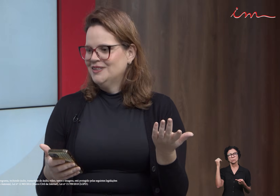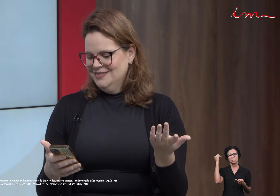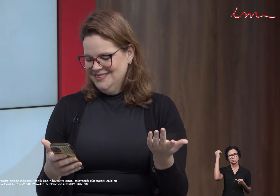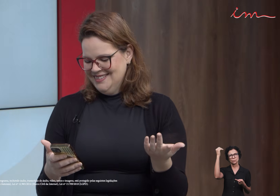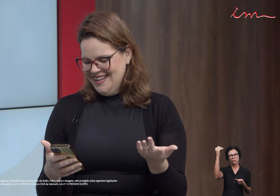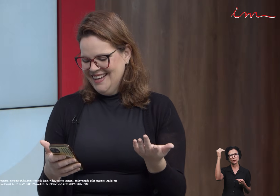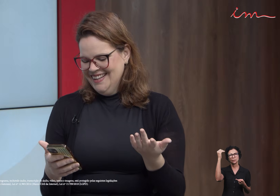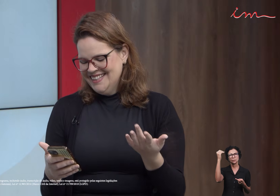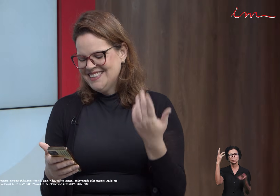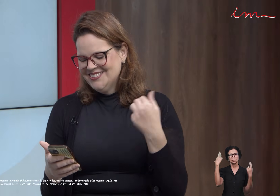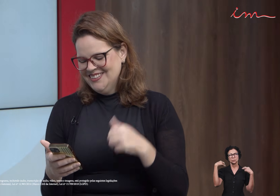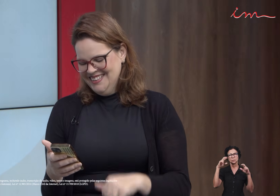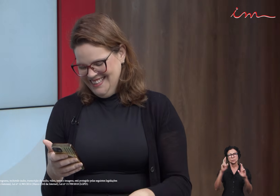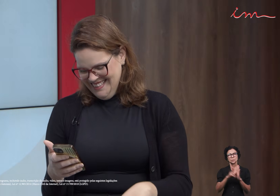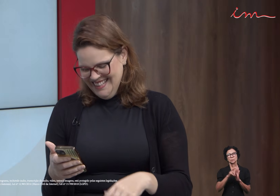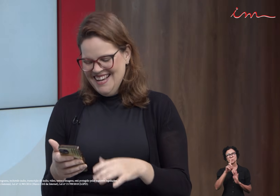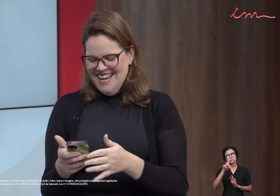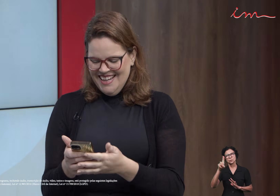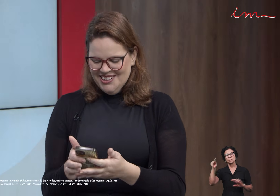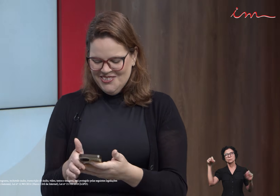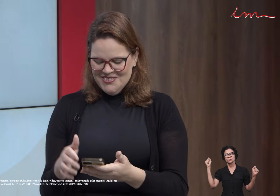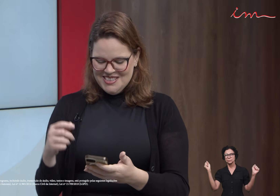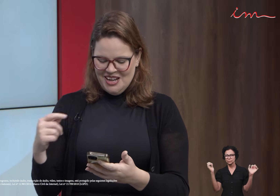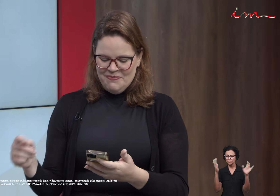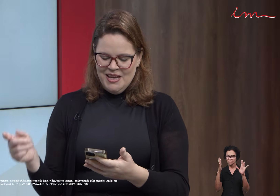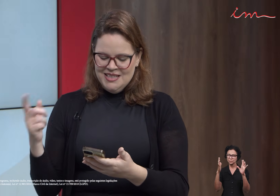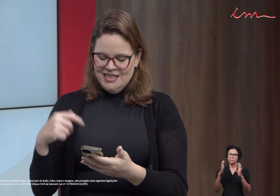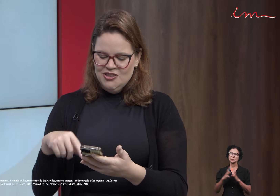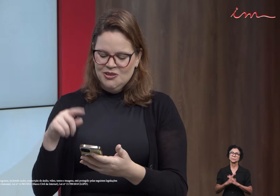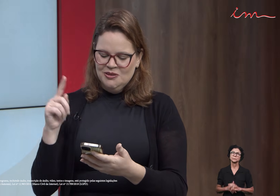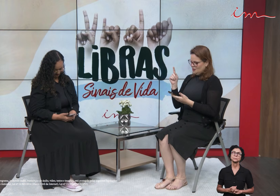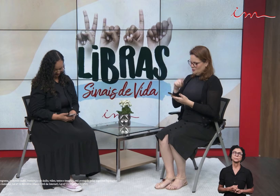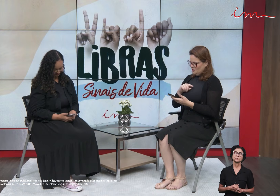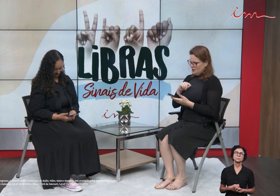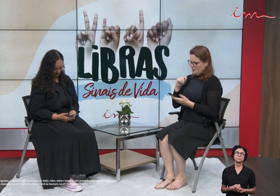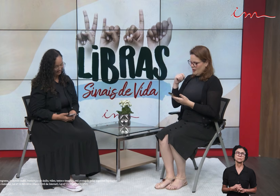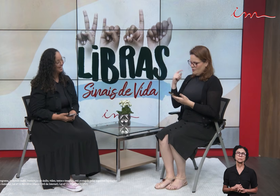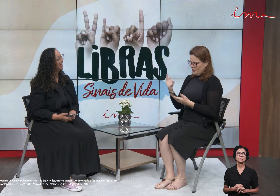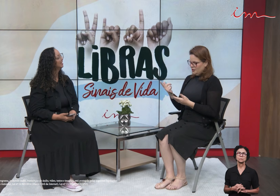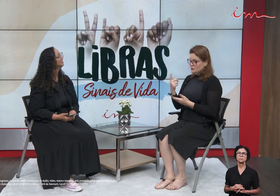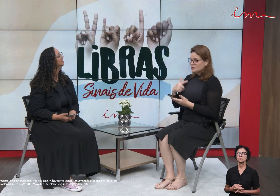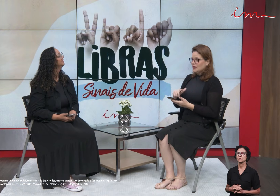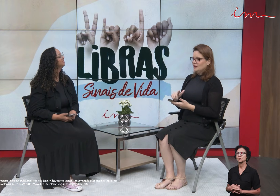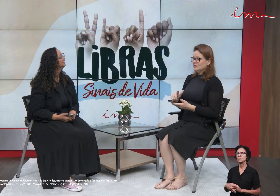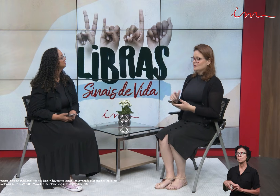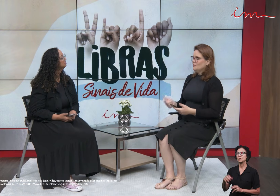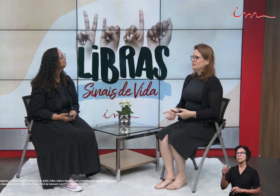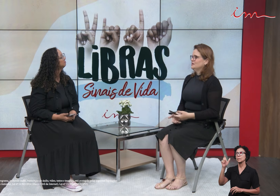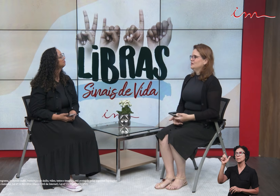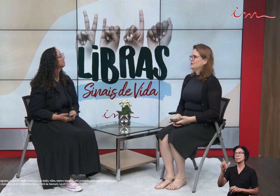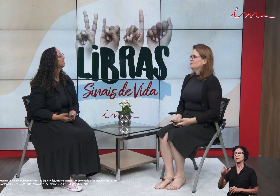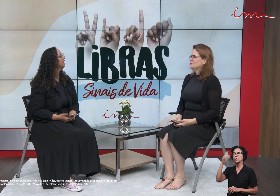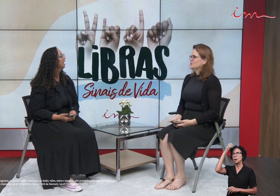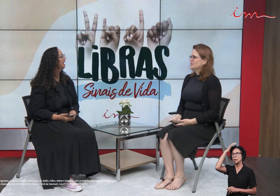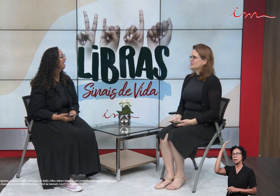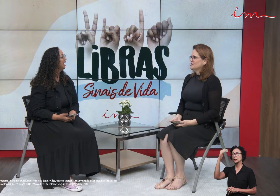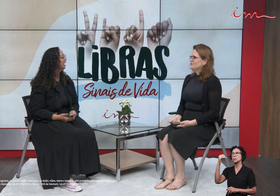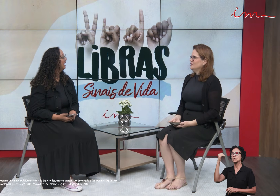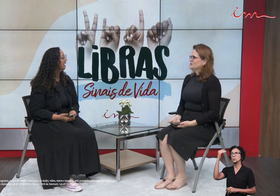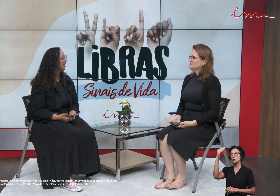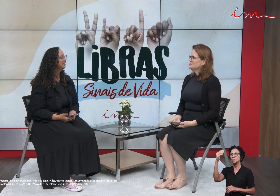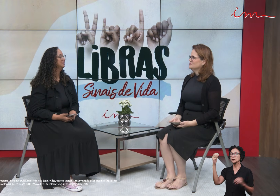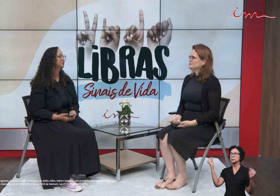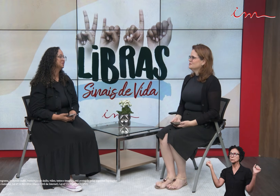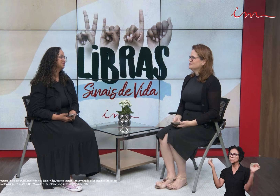cantam glória, né. Isso, Então sempre. então vamos lá, seja toda a glória ao Rei dos Reis, como é que poderia